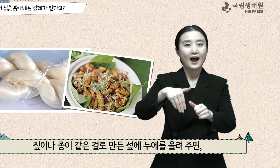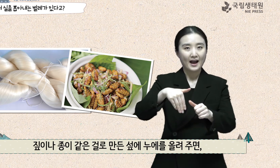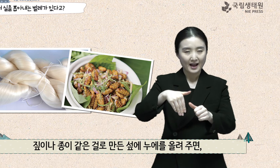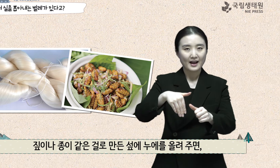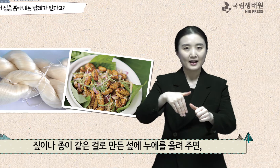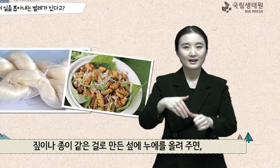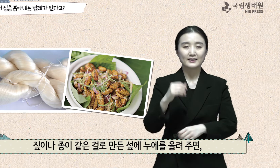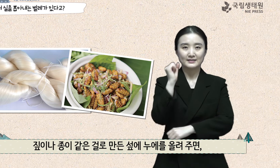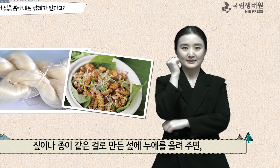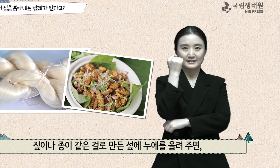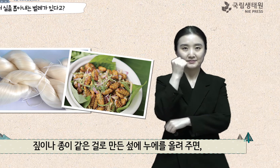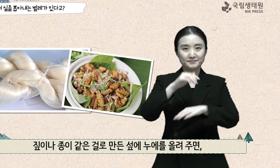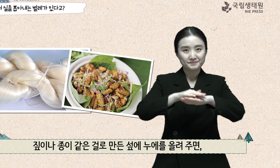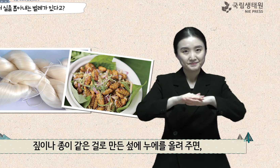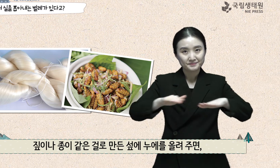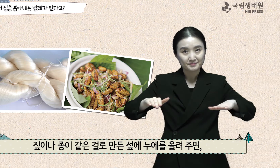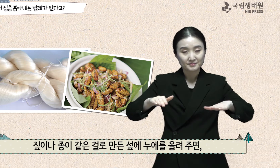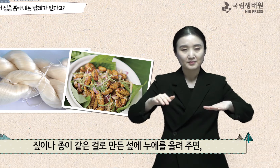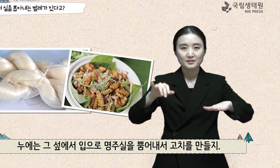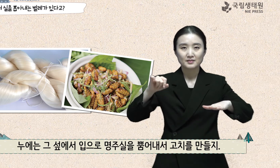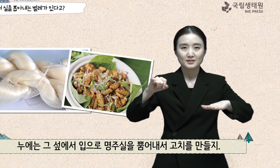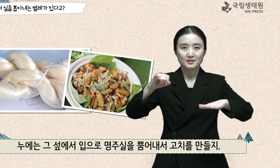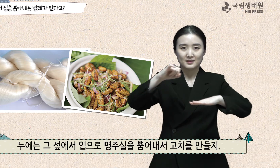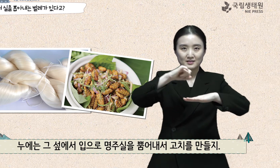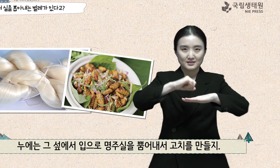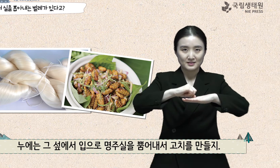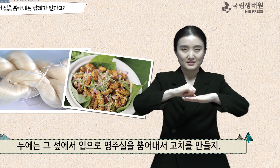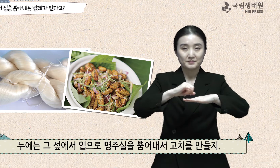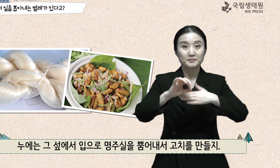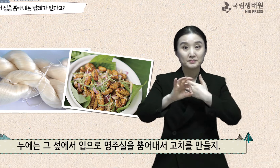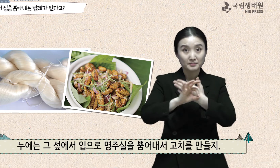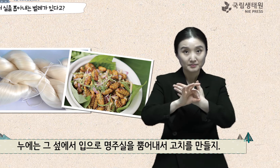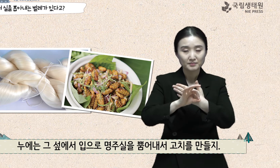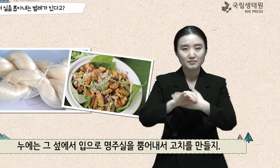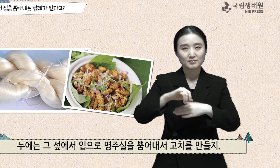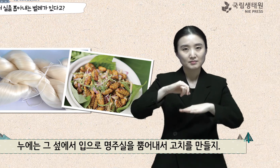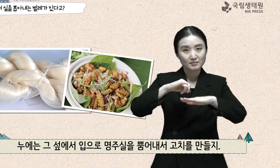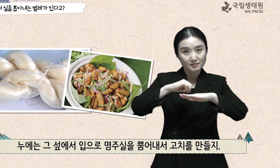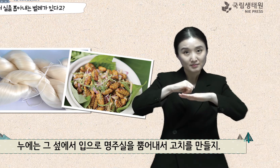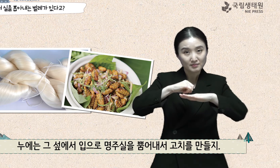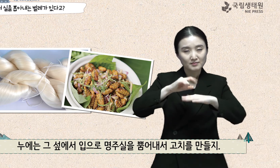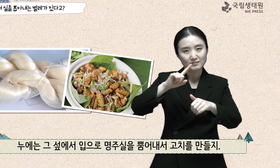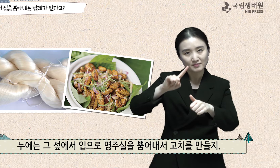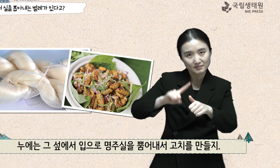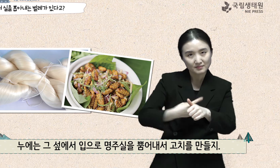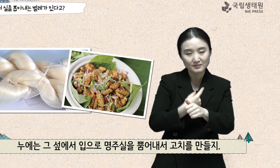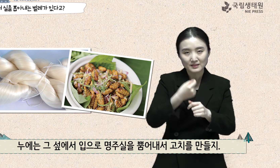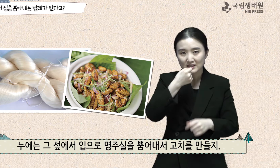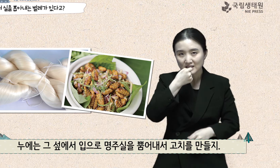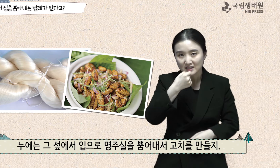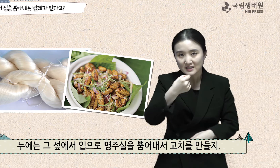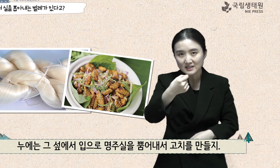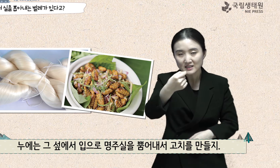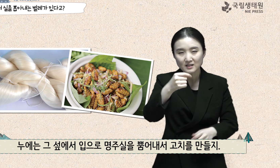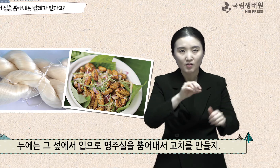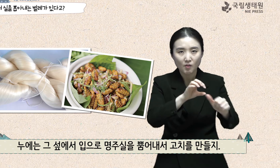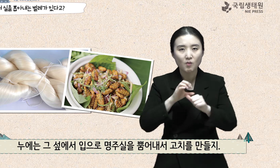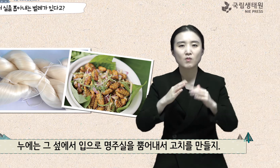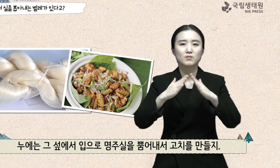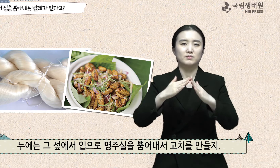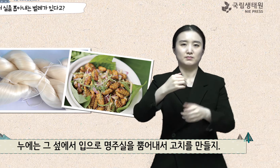누에를 올려주면 누에는 그 섭에서 입으로 명주실을 뿜어내서